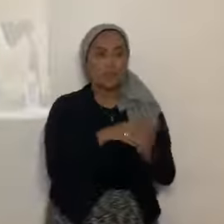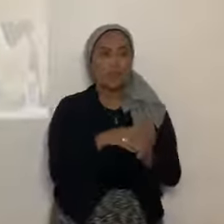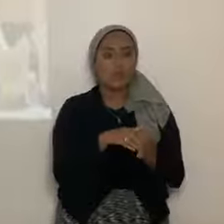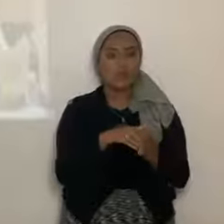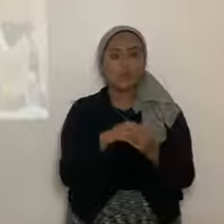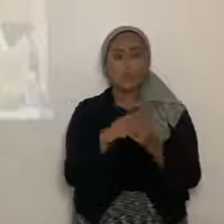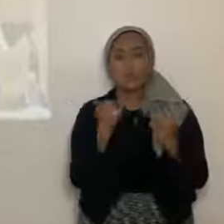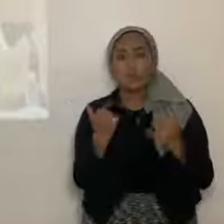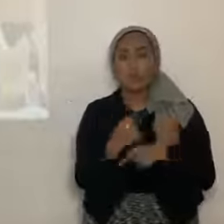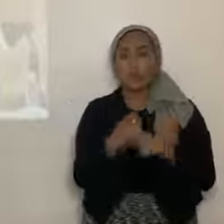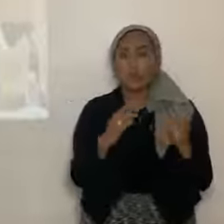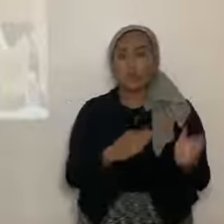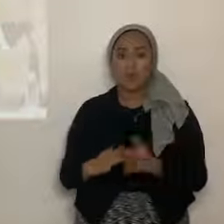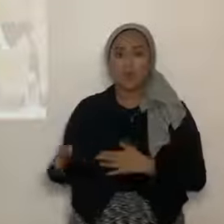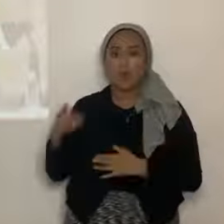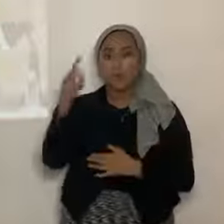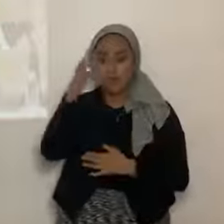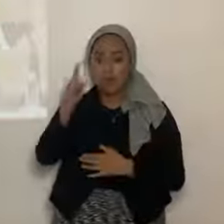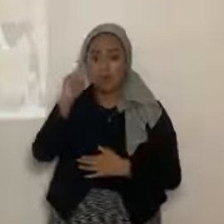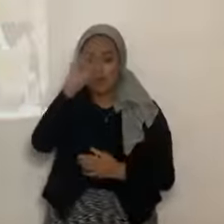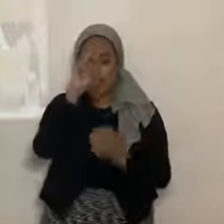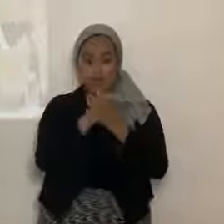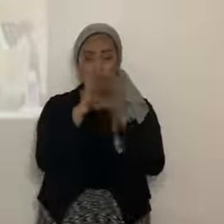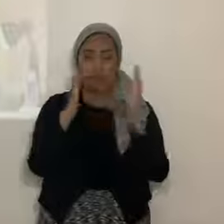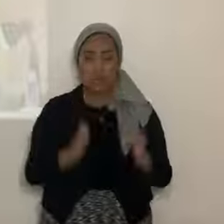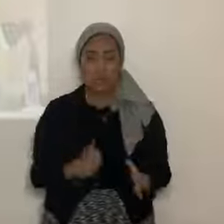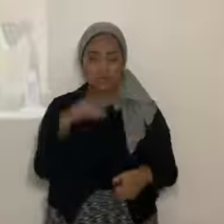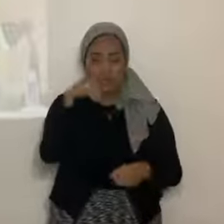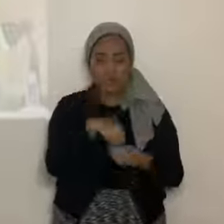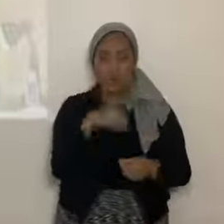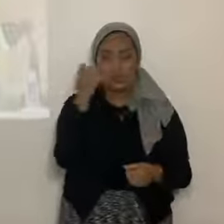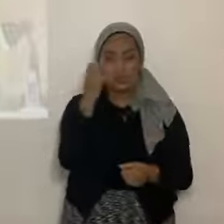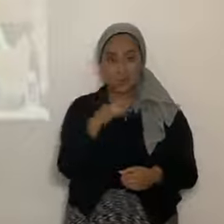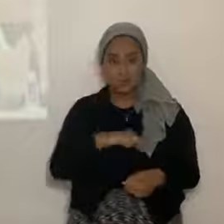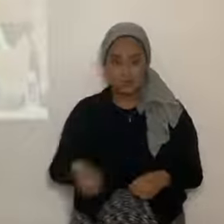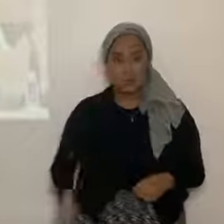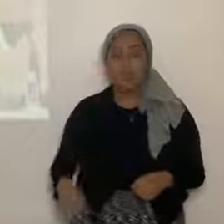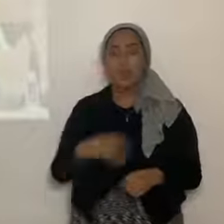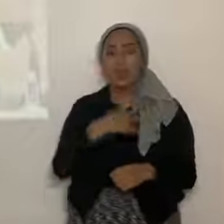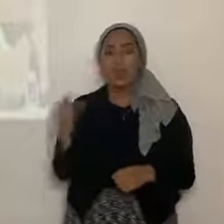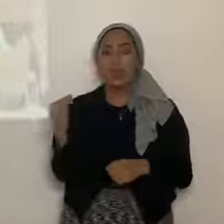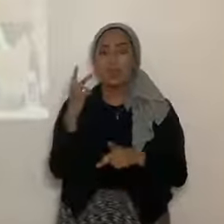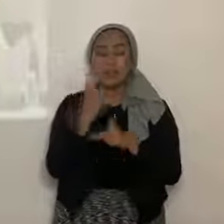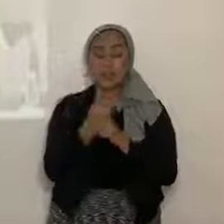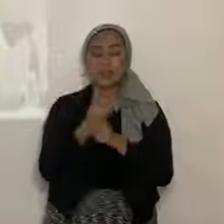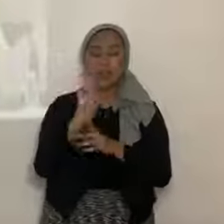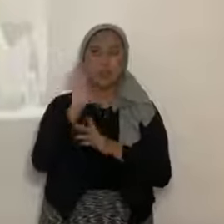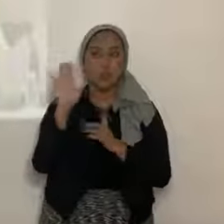curso para creyentes en Yahshua Mashiach y guardadores de su Torah.